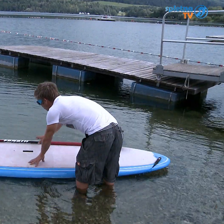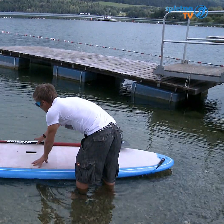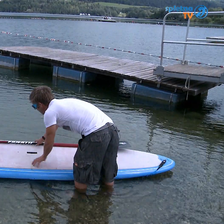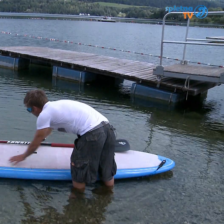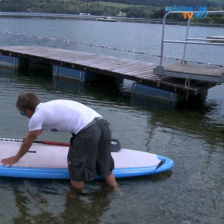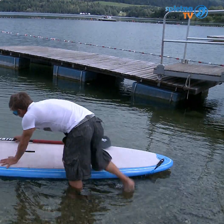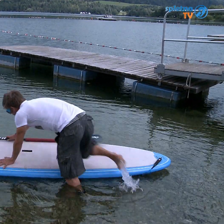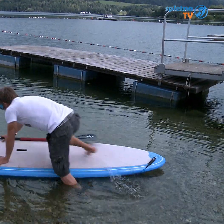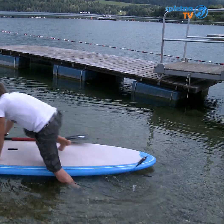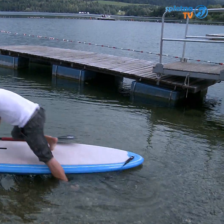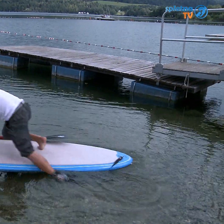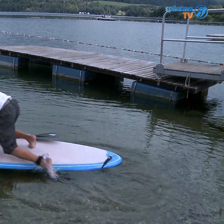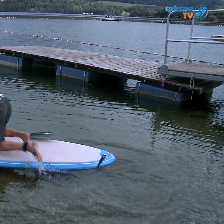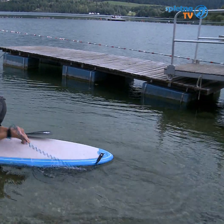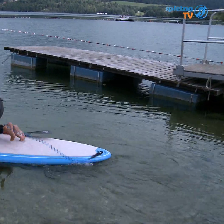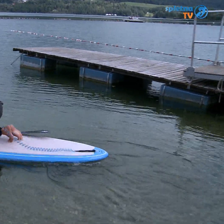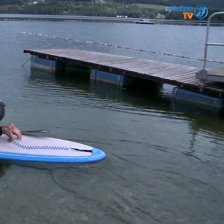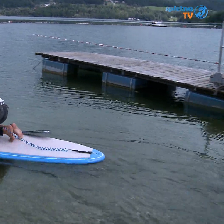Gleda pa to približno takoj.